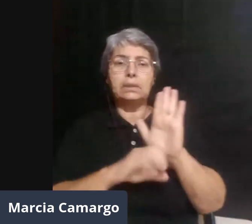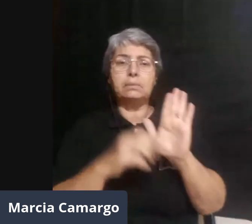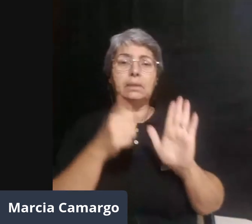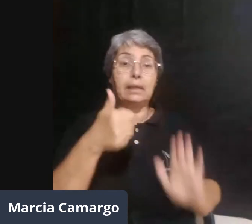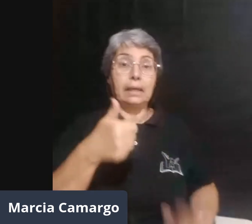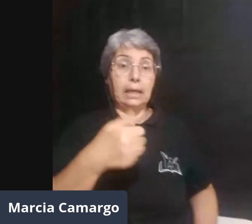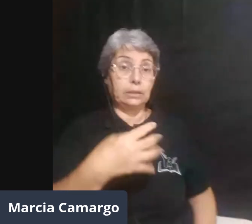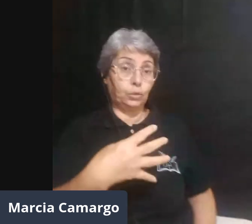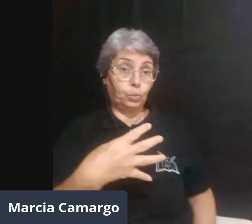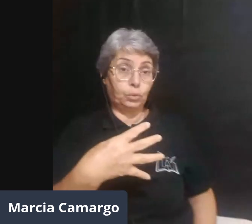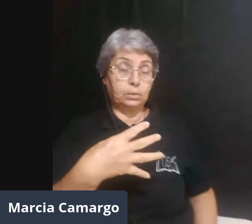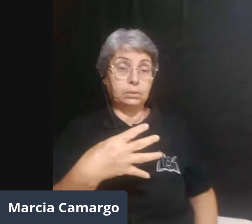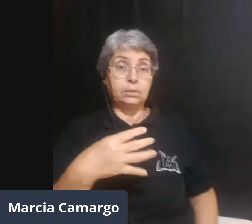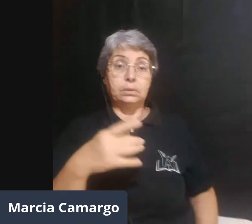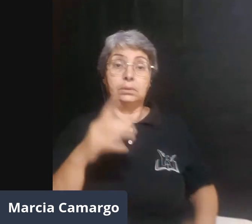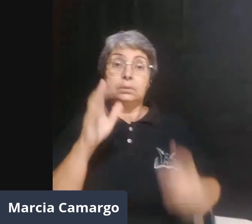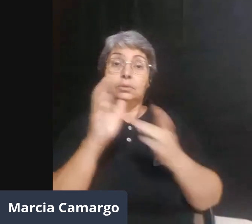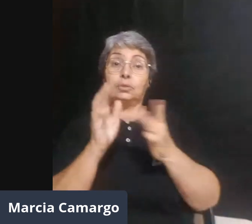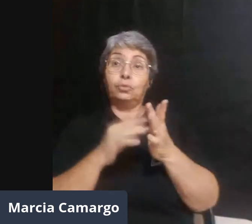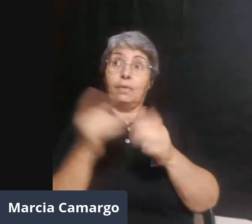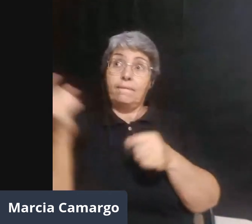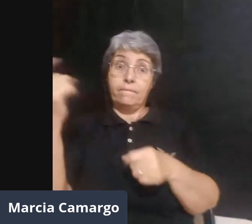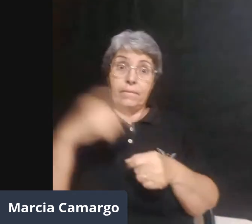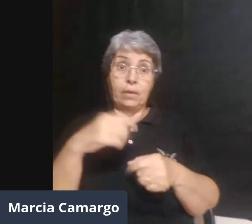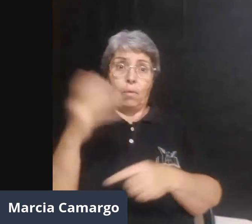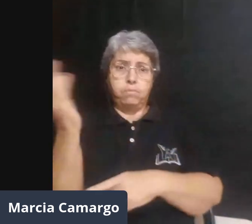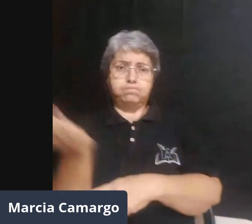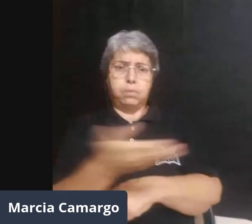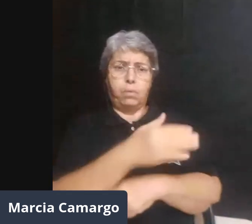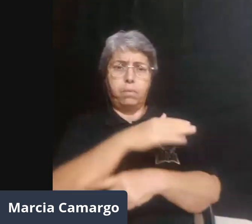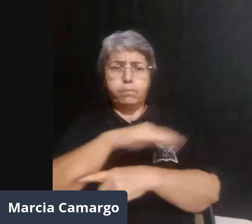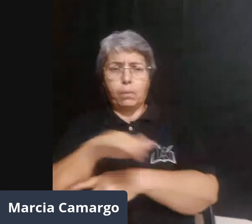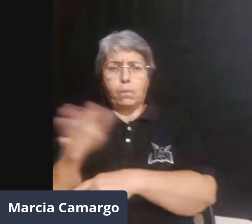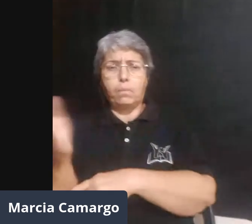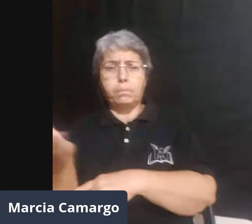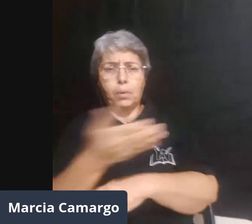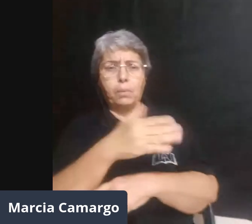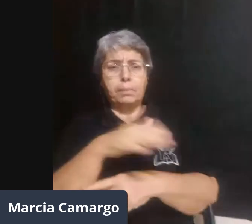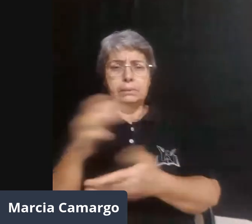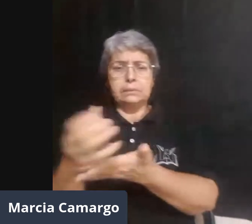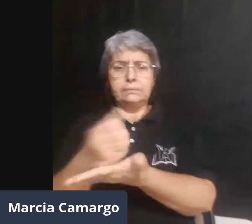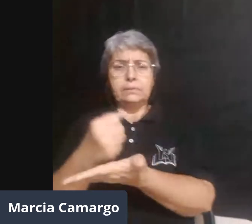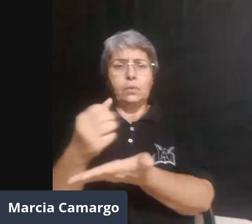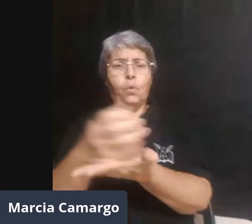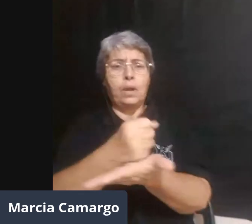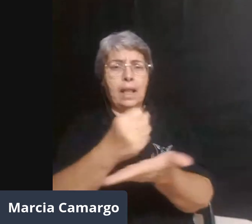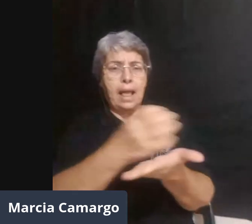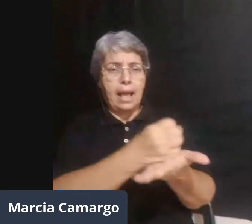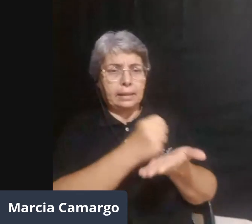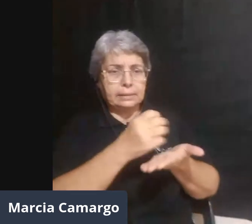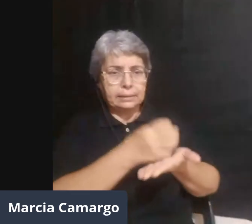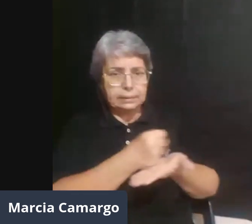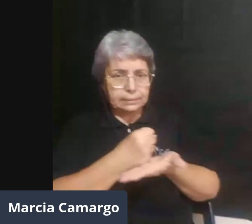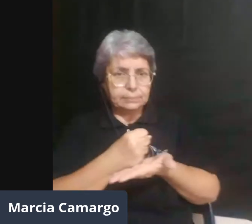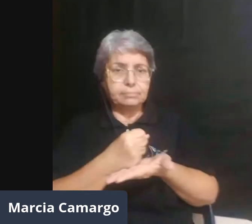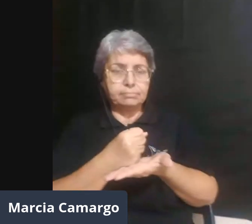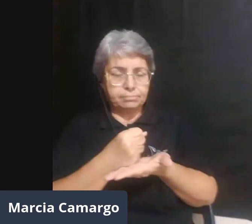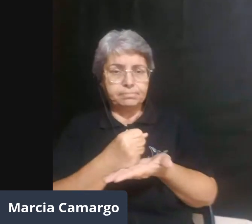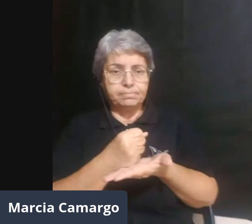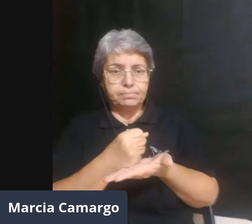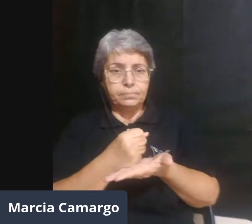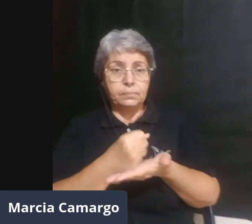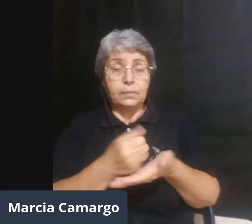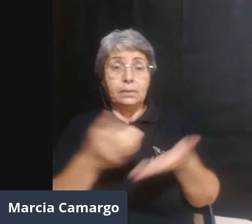uma foice, ele quer fazer a sua colheita. Nós vimos que nós estamos no dia